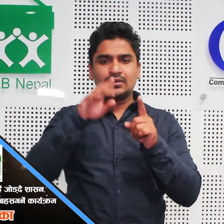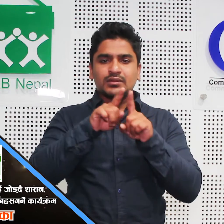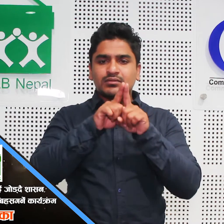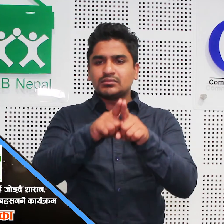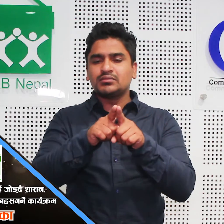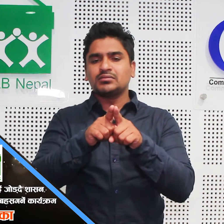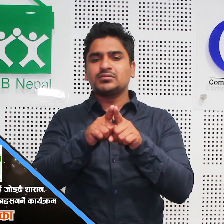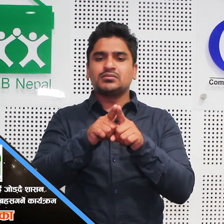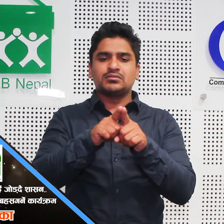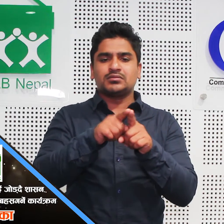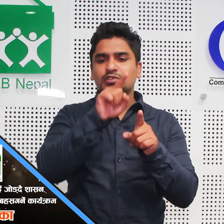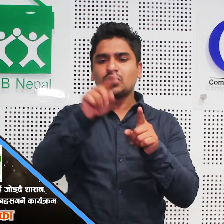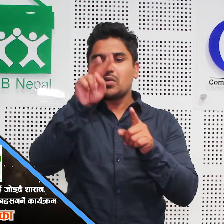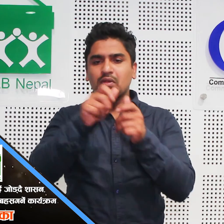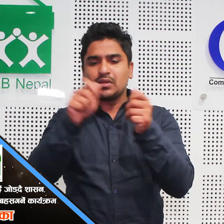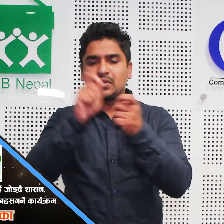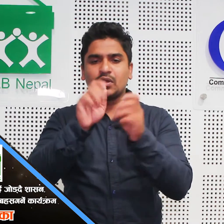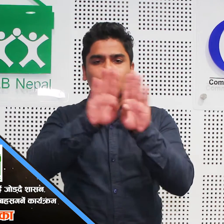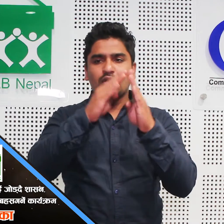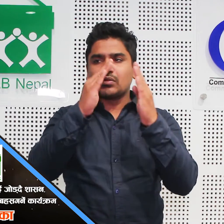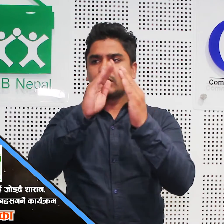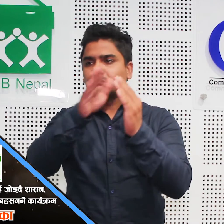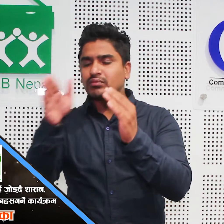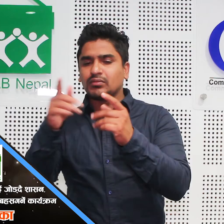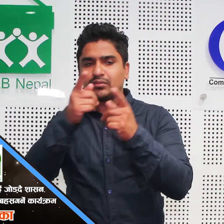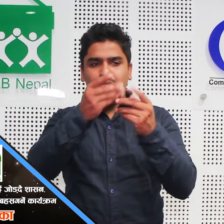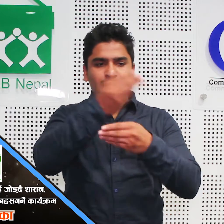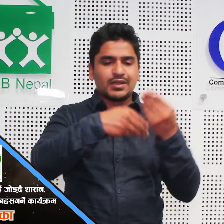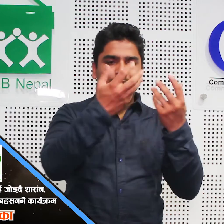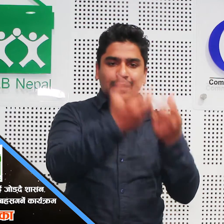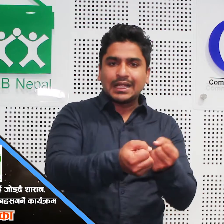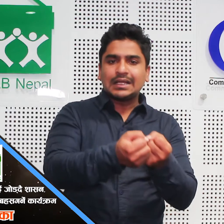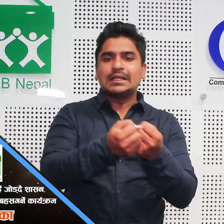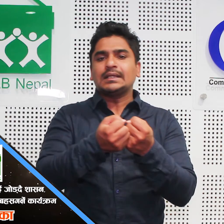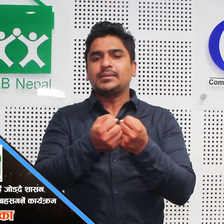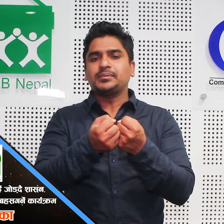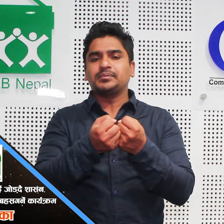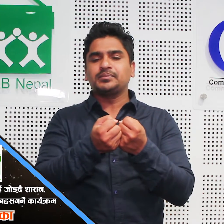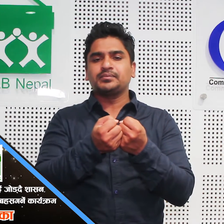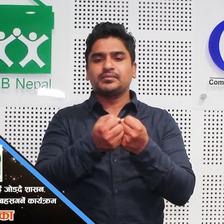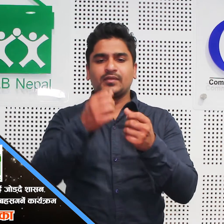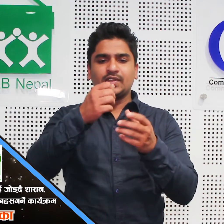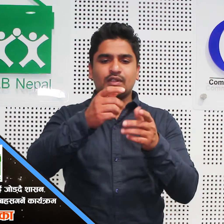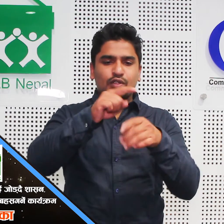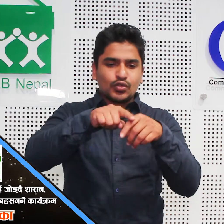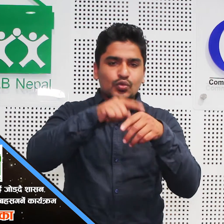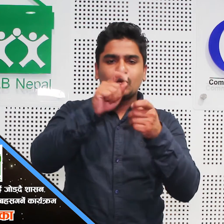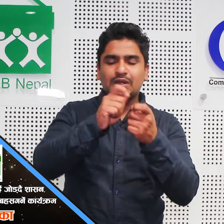भयो भने गुन्द्रुक बनाउने, दही दुध बिक्री नभएकोलाई चाहिँ अब त्यसलाई चाहिँ घिउ निकाल्ने, आफ्नै स्तरबाट आफ्नो समस्या आफैले